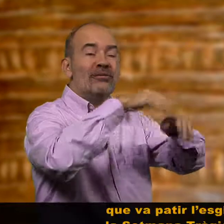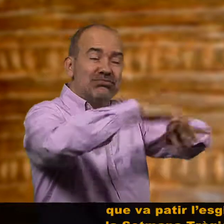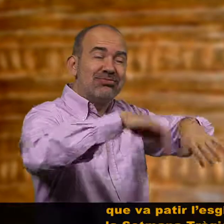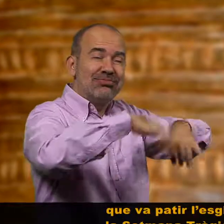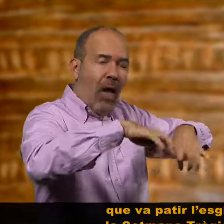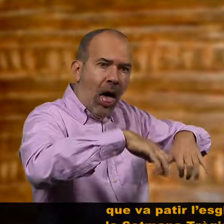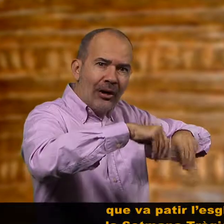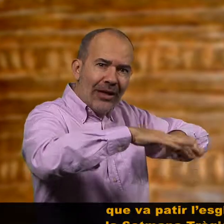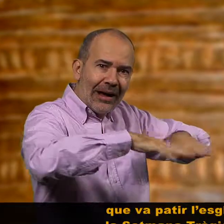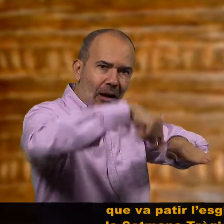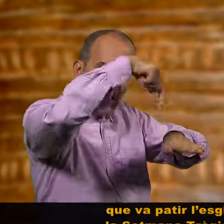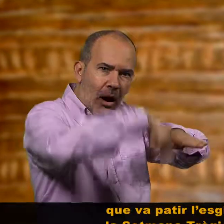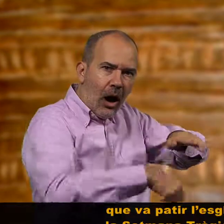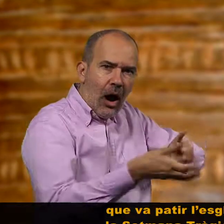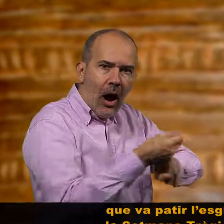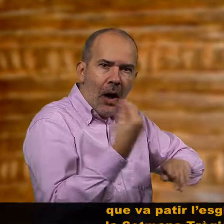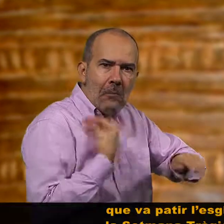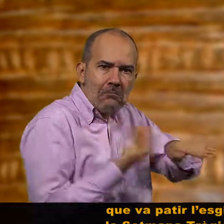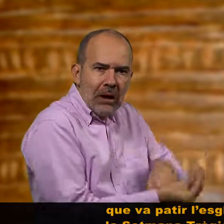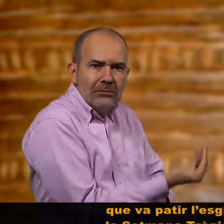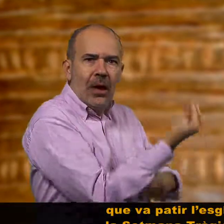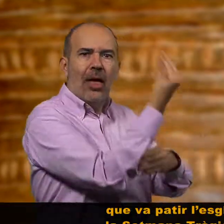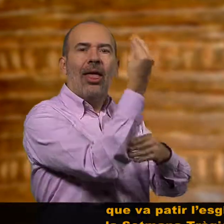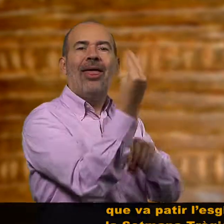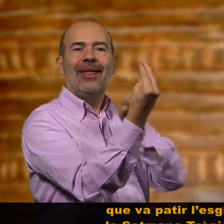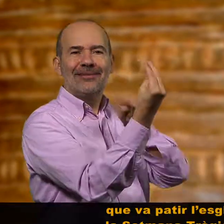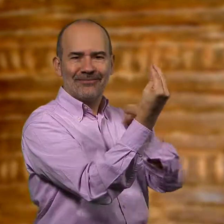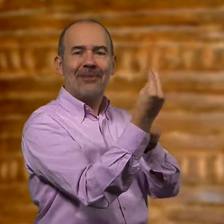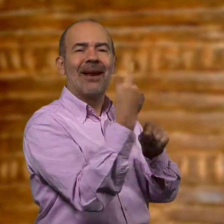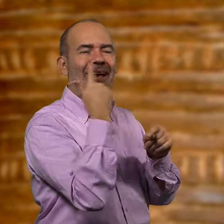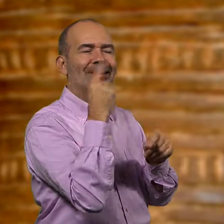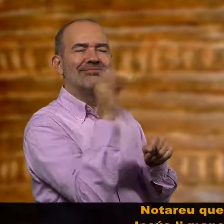La va realitzar l'escultor Joan Aymeric l'any 1421.